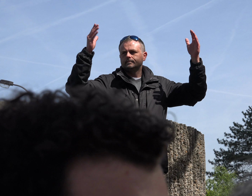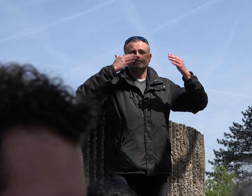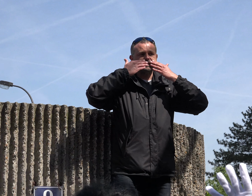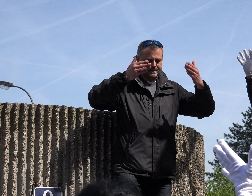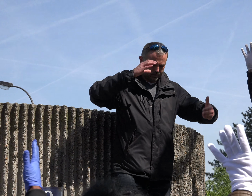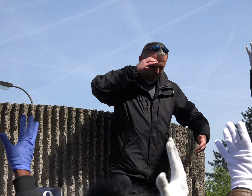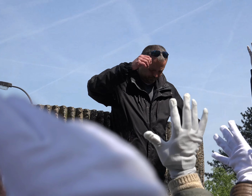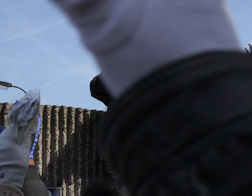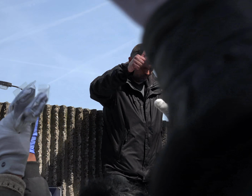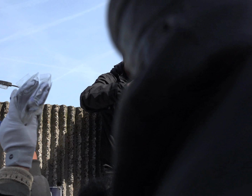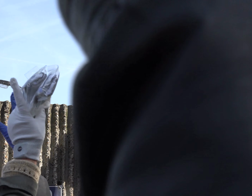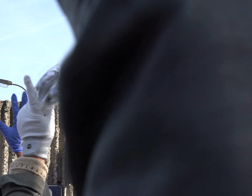objectif.